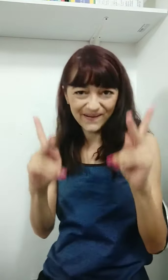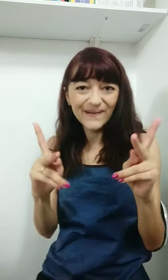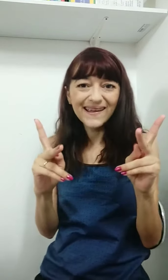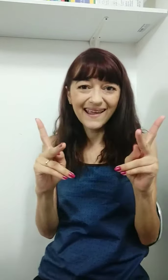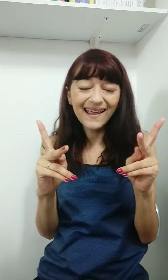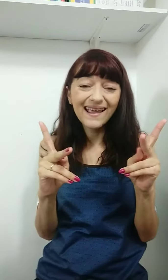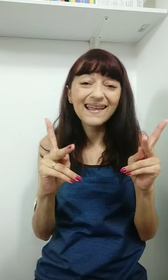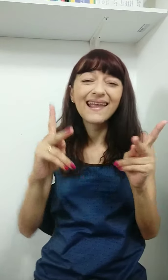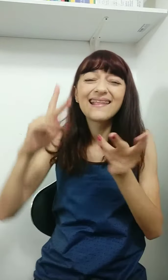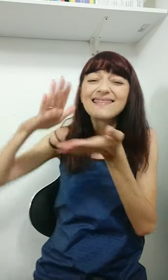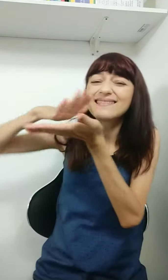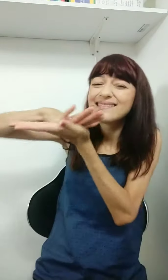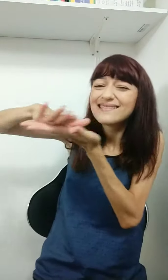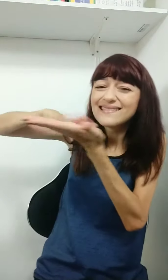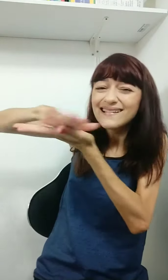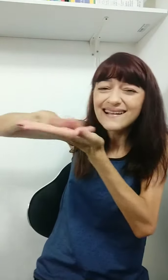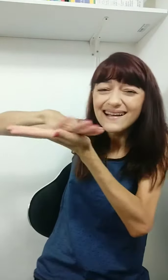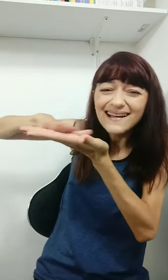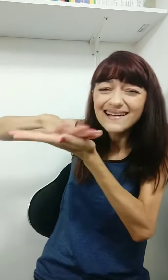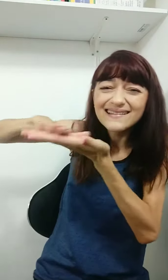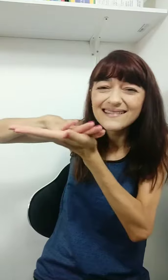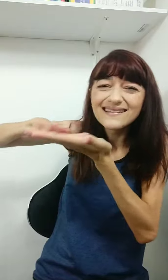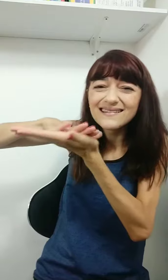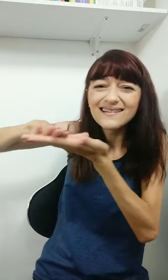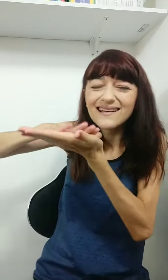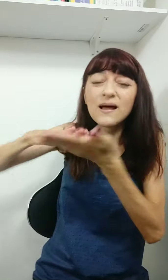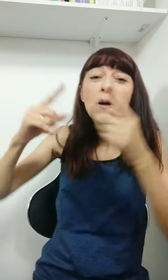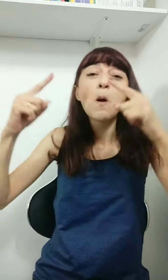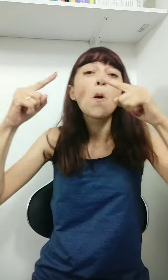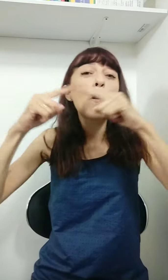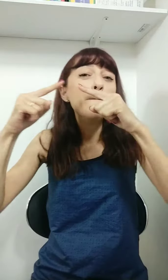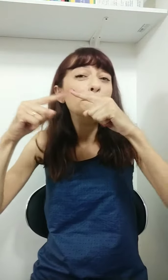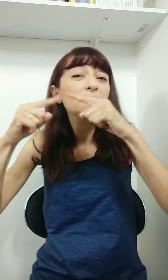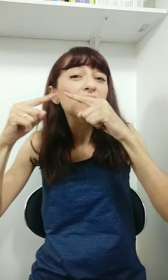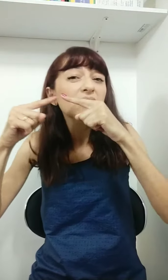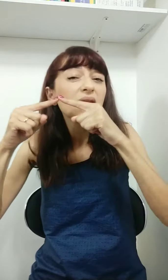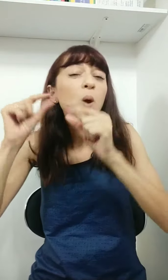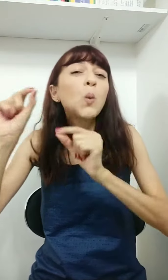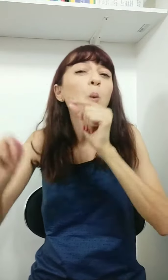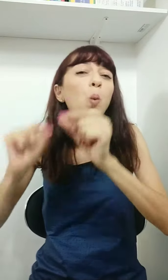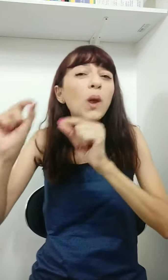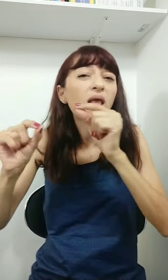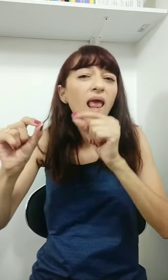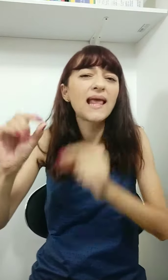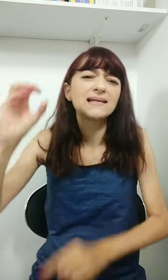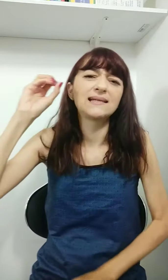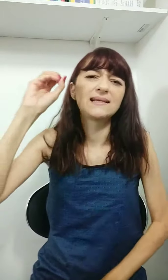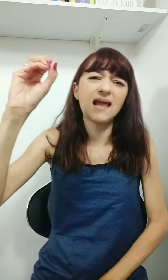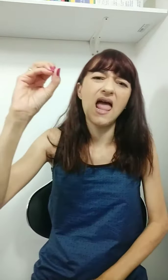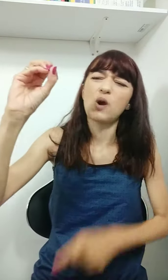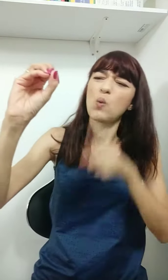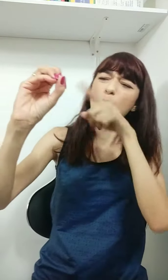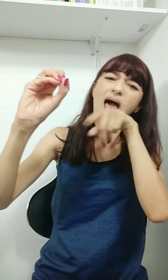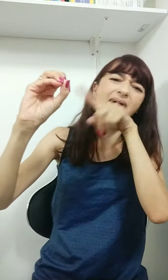Ok? Então vamos lá, tá, gente? Esse nada tem a ver com negação, ok? Com aquilo que a gente já passou